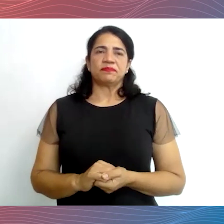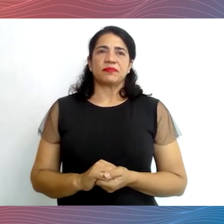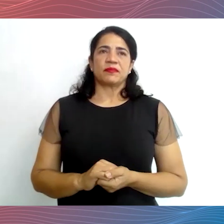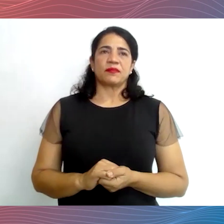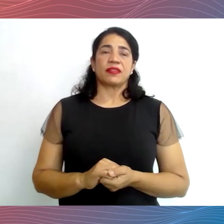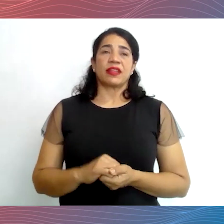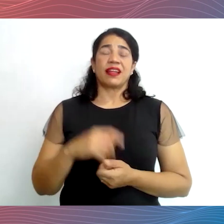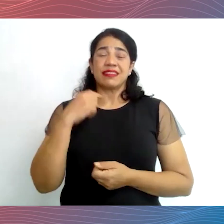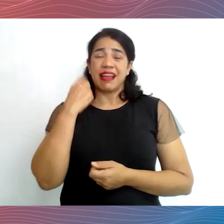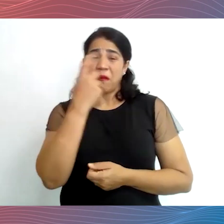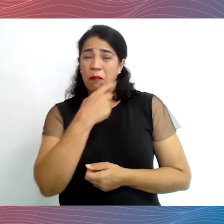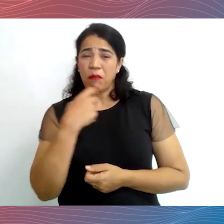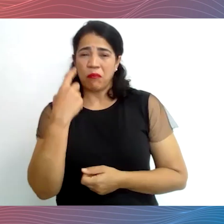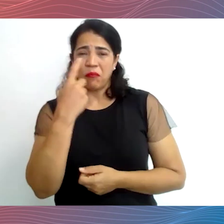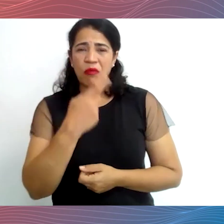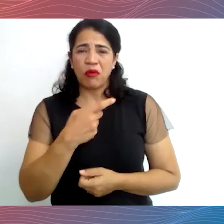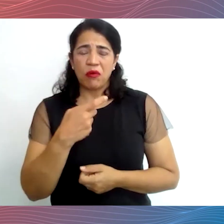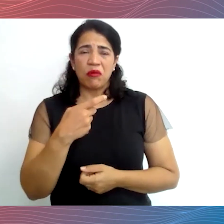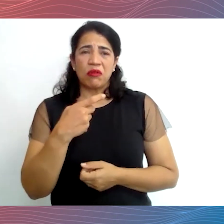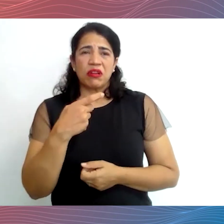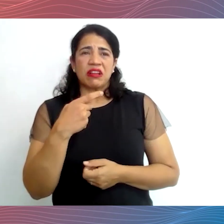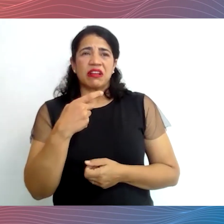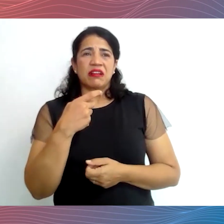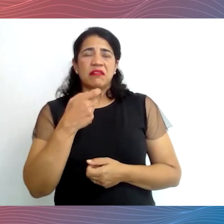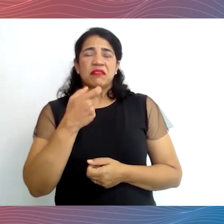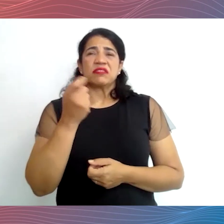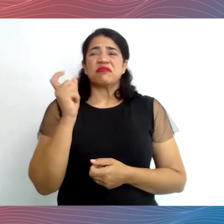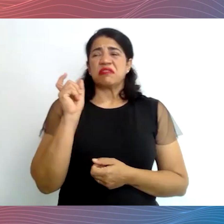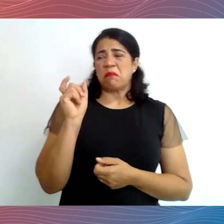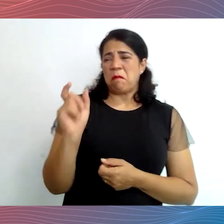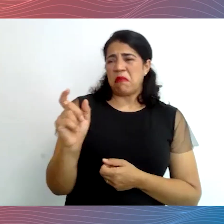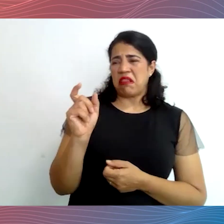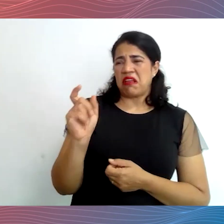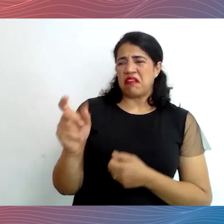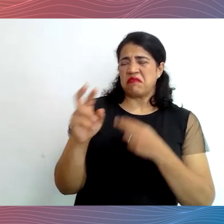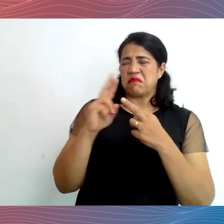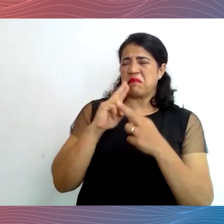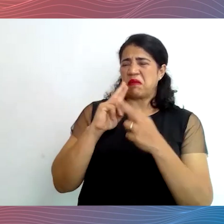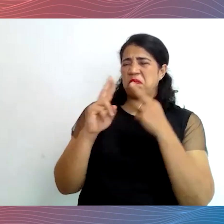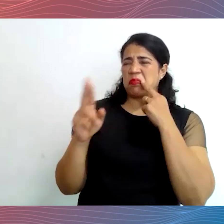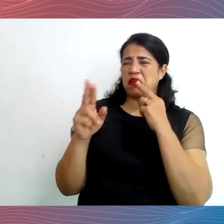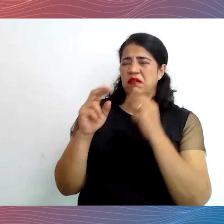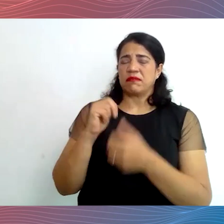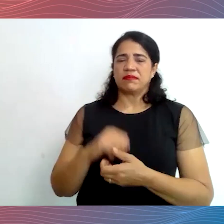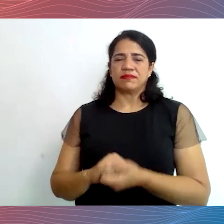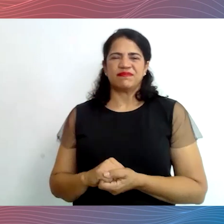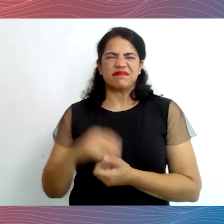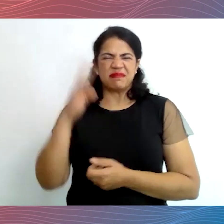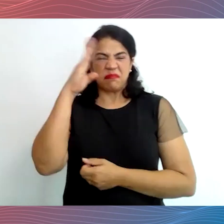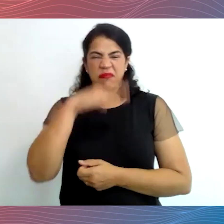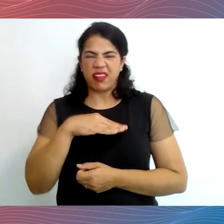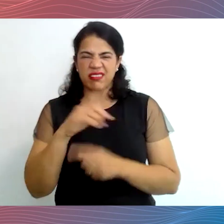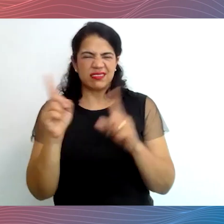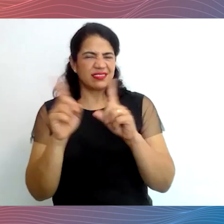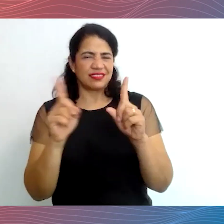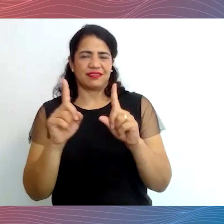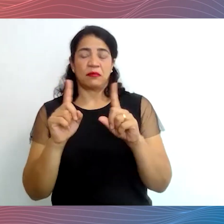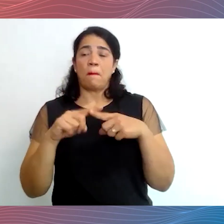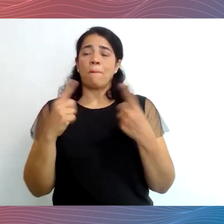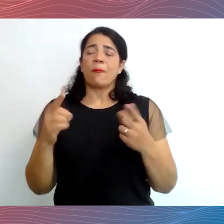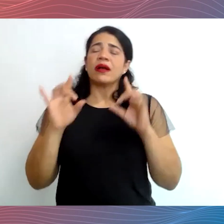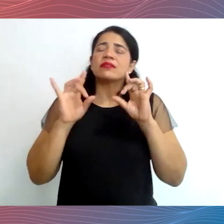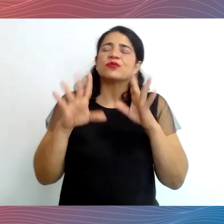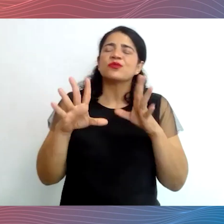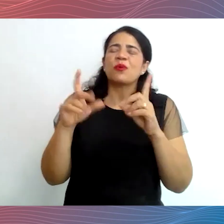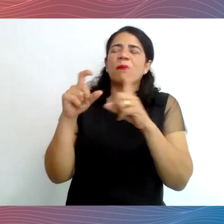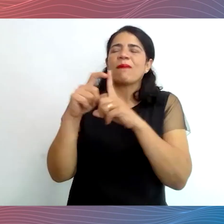nenhuma palavra que causa dano a outros, e sim somente a palavra boa, a que for boa para edificação.